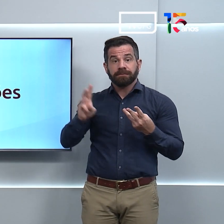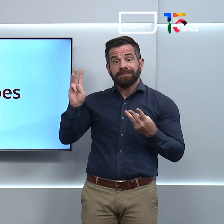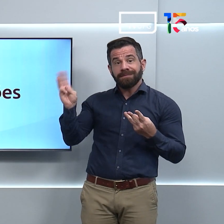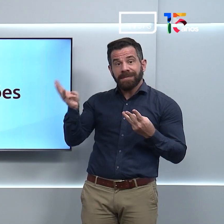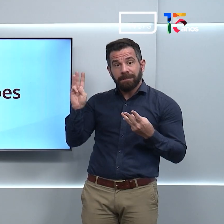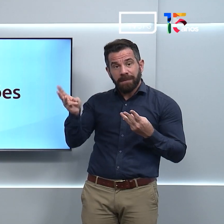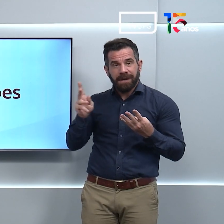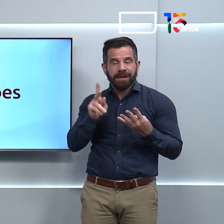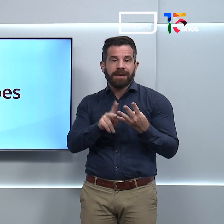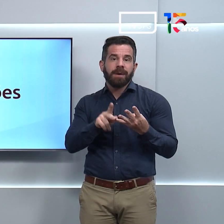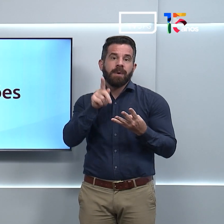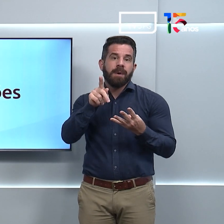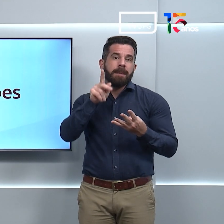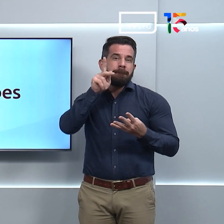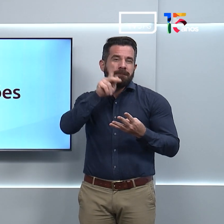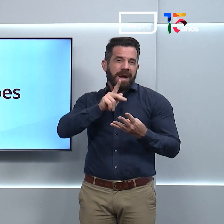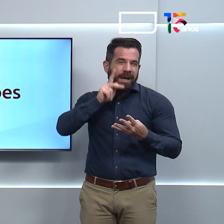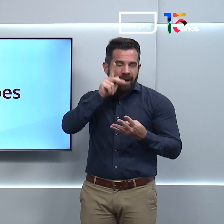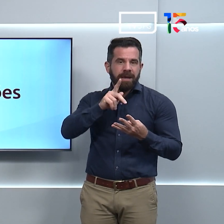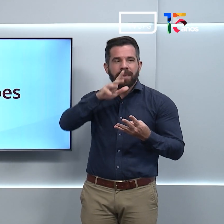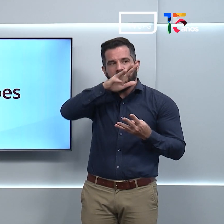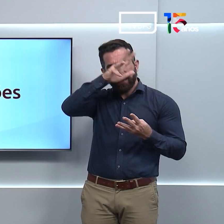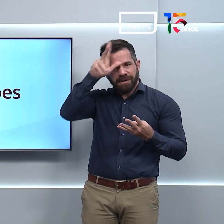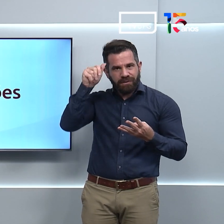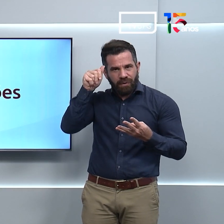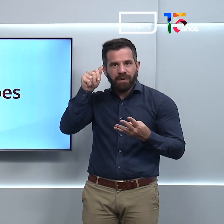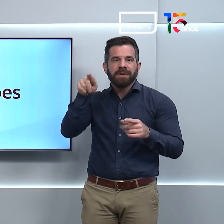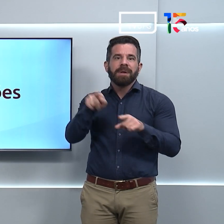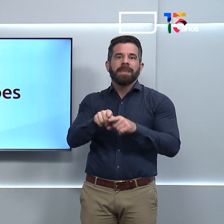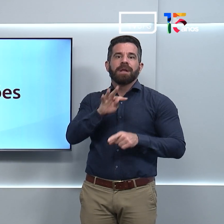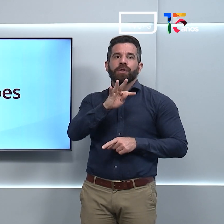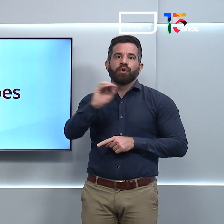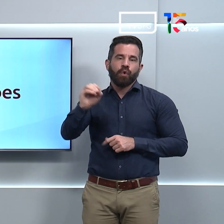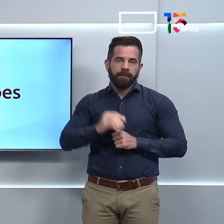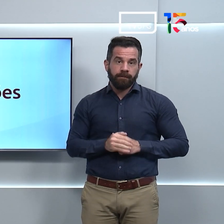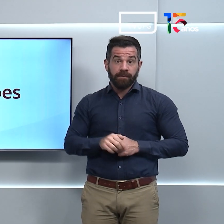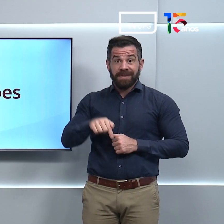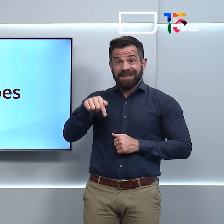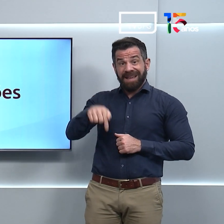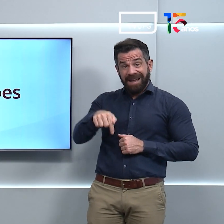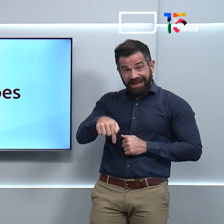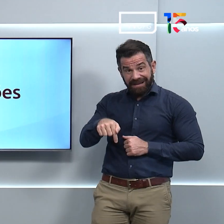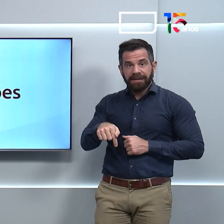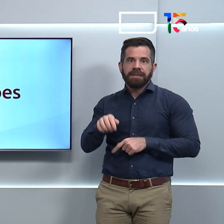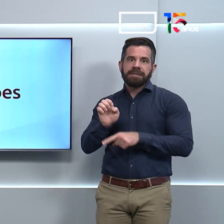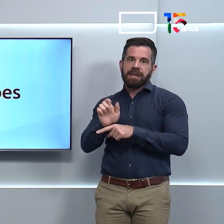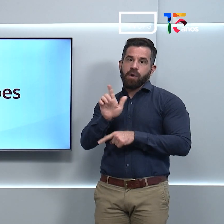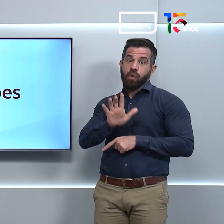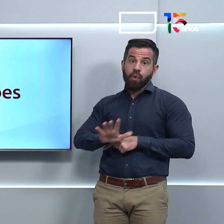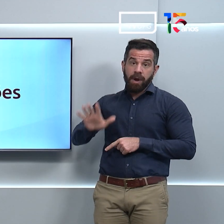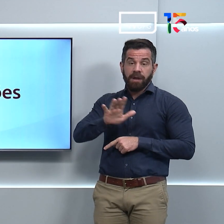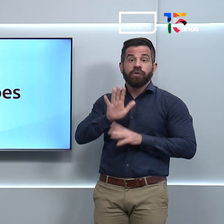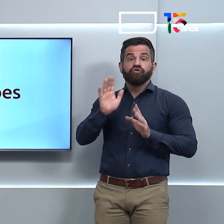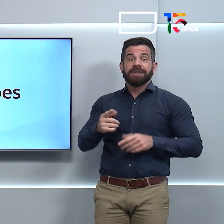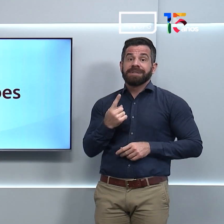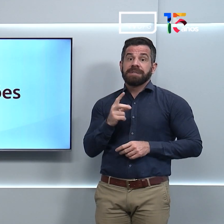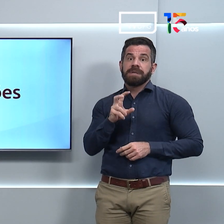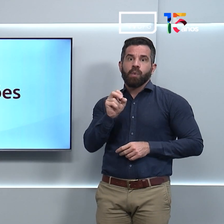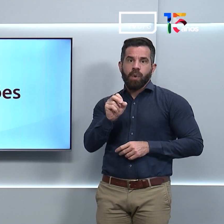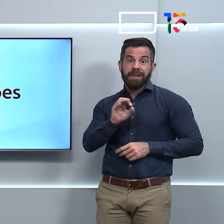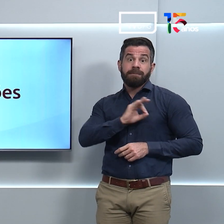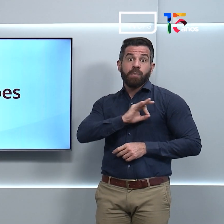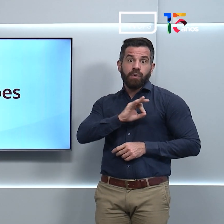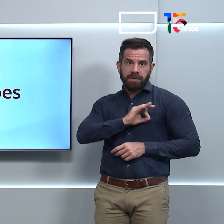Maranhão, Paraíba, Amazonas e Tocantins. E só aqui no nosso estado, mais de 150 policiais